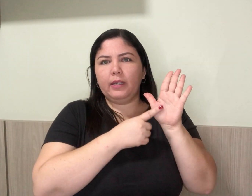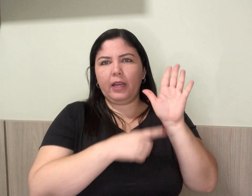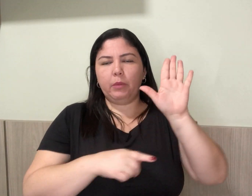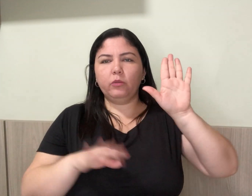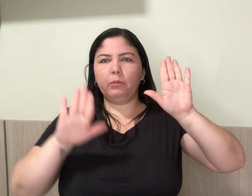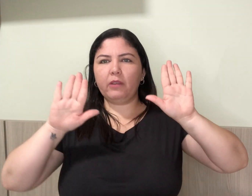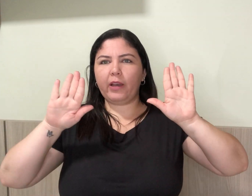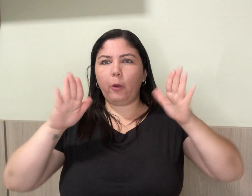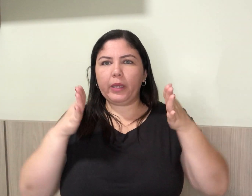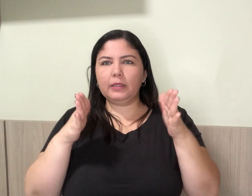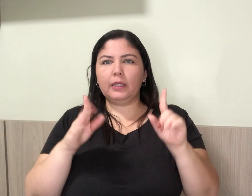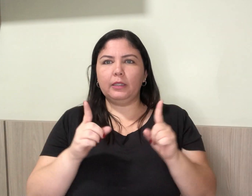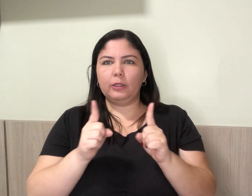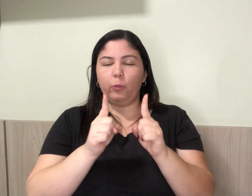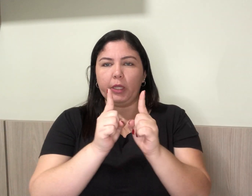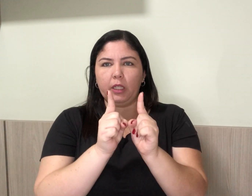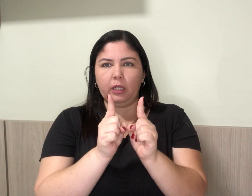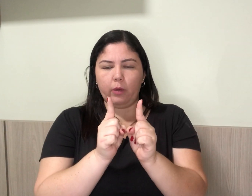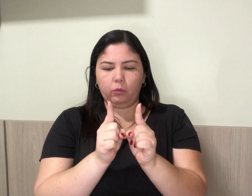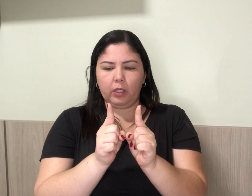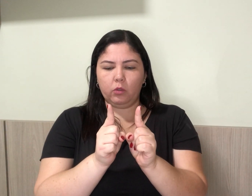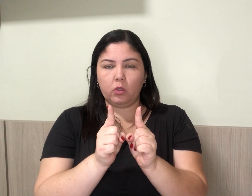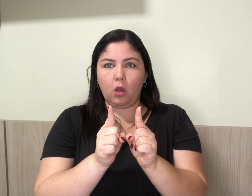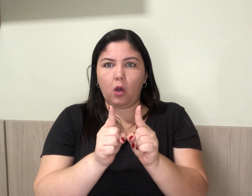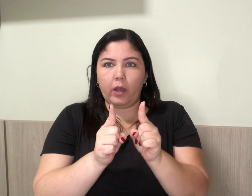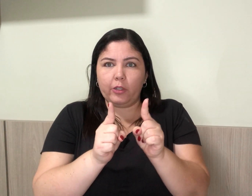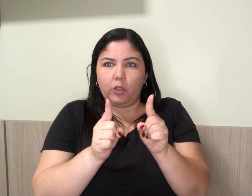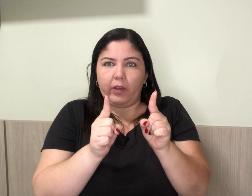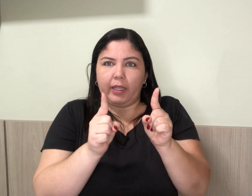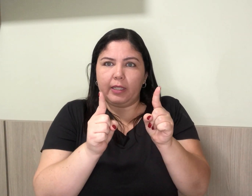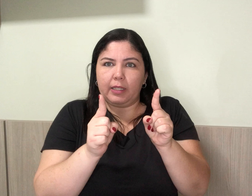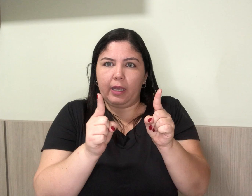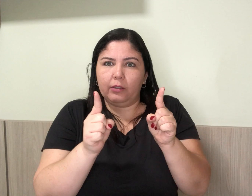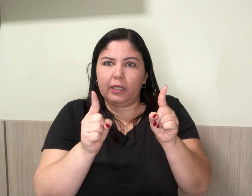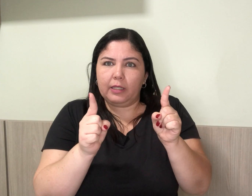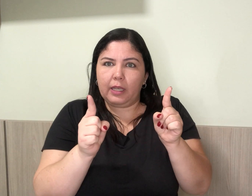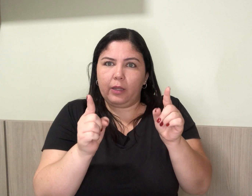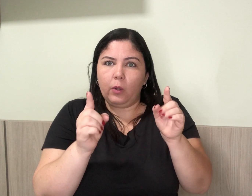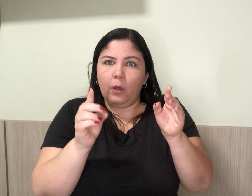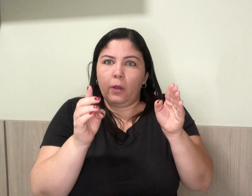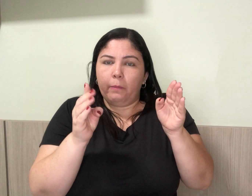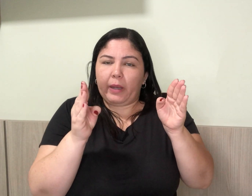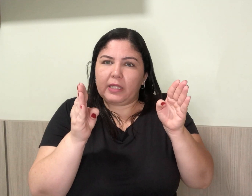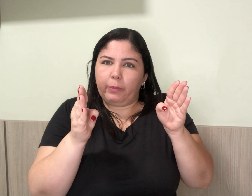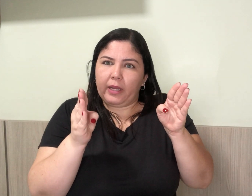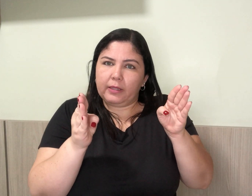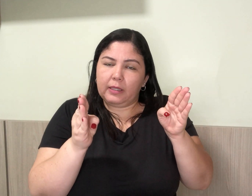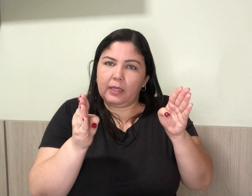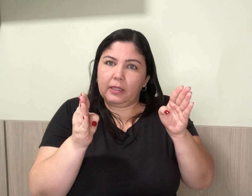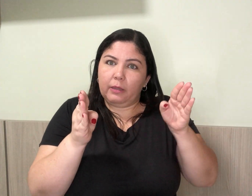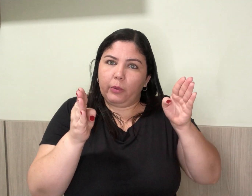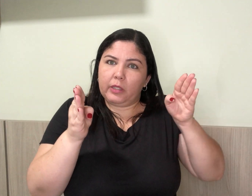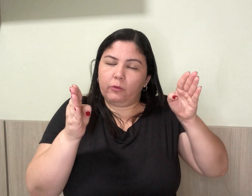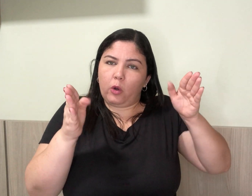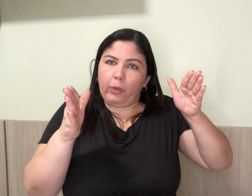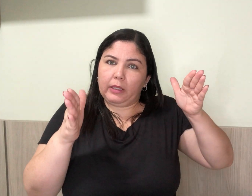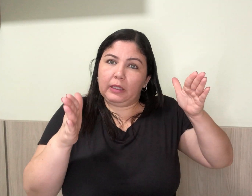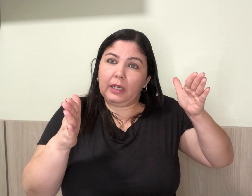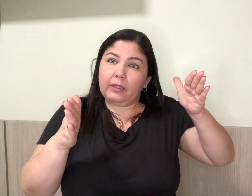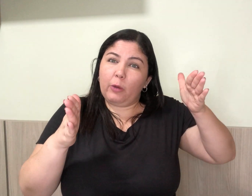na mão também vai aumentando. Então, o pequenininho é um dedo só, e a gente vai crescendo, crescendo, passa pra cima, depois eu vou aumentando e eu